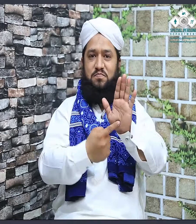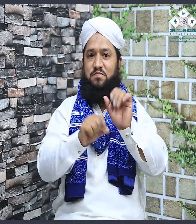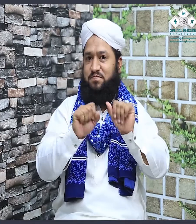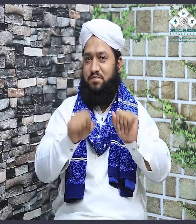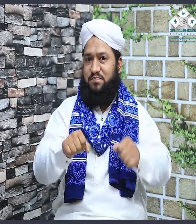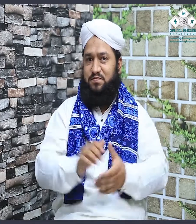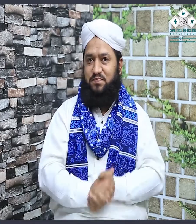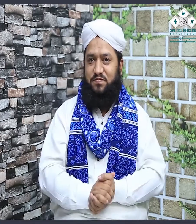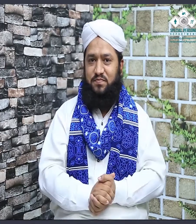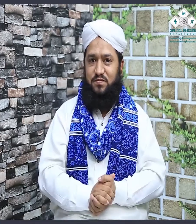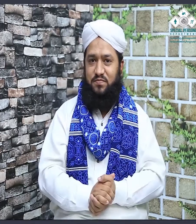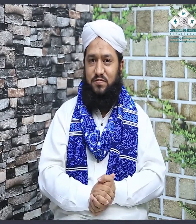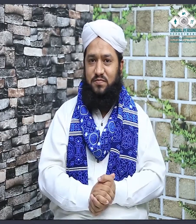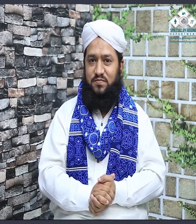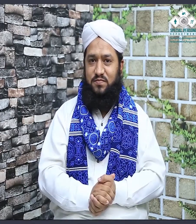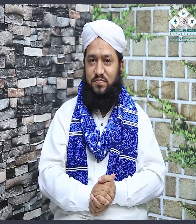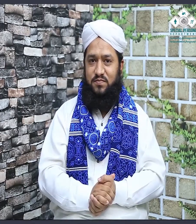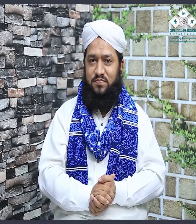نشانی ہے.